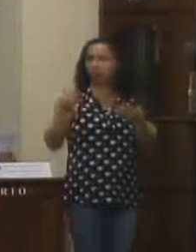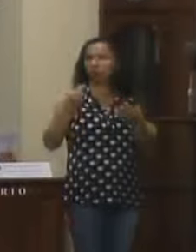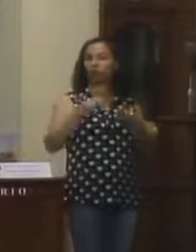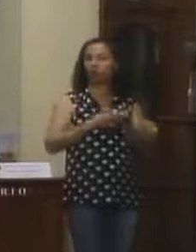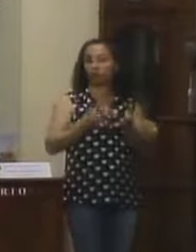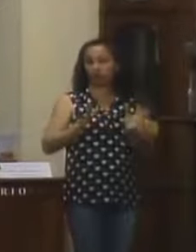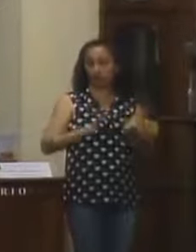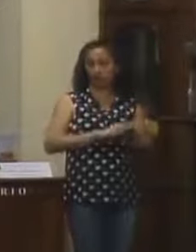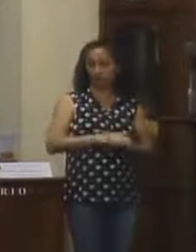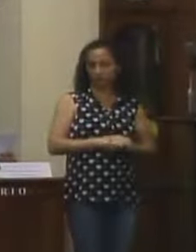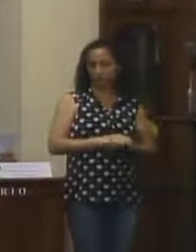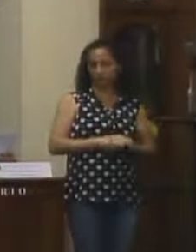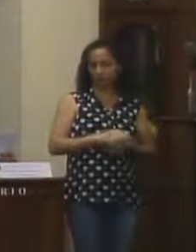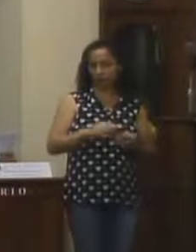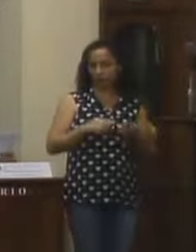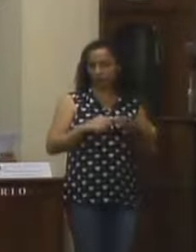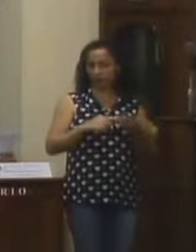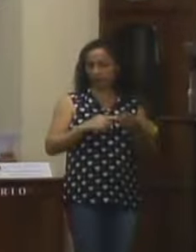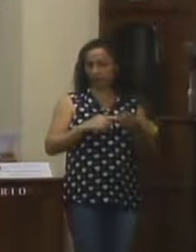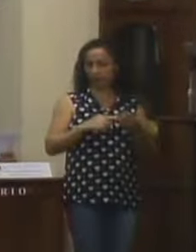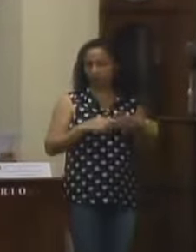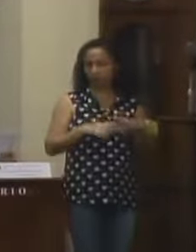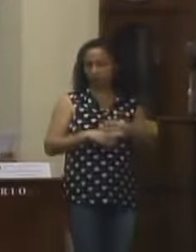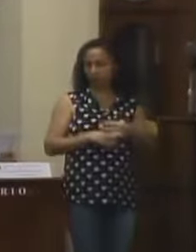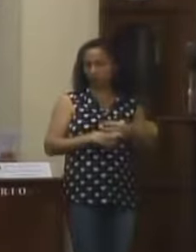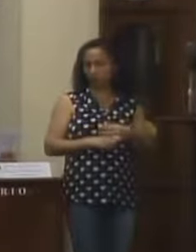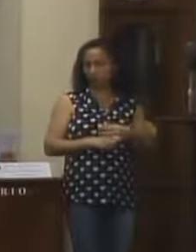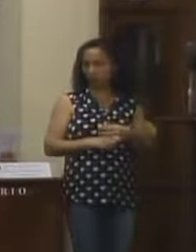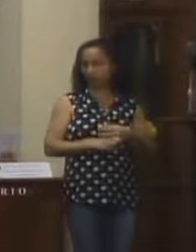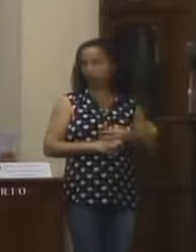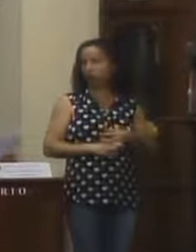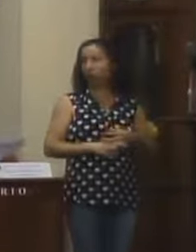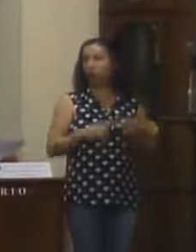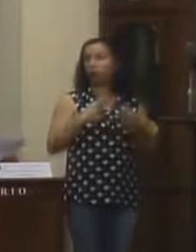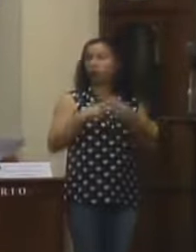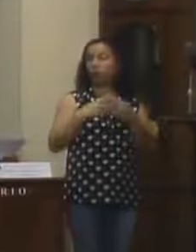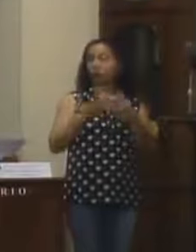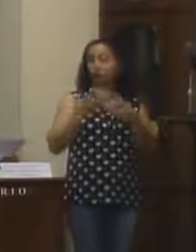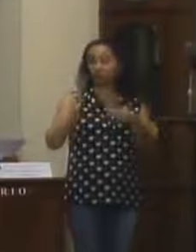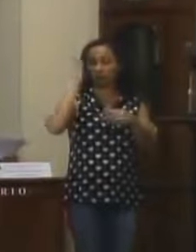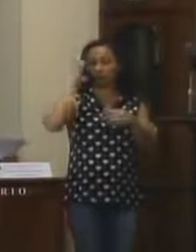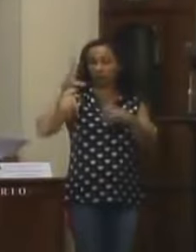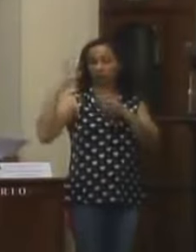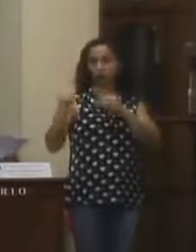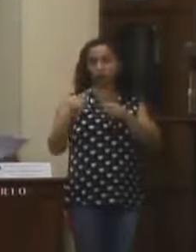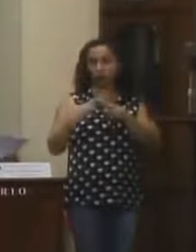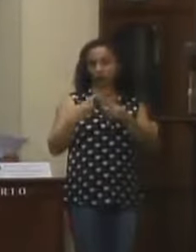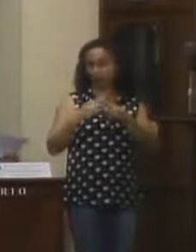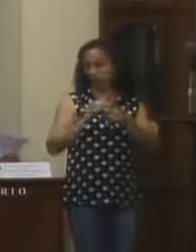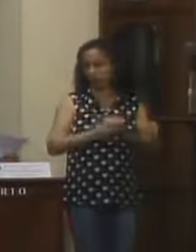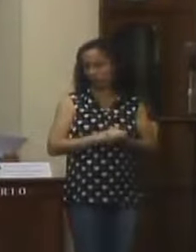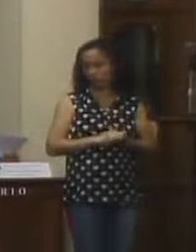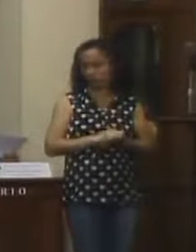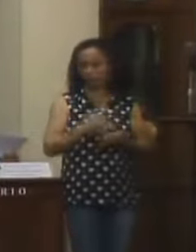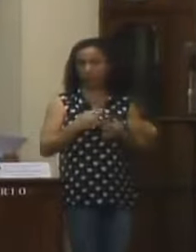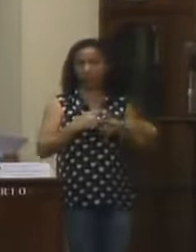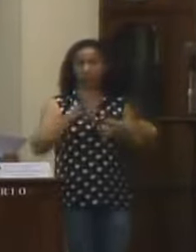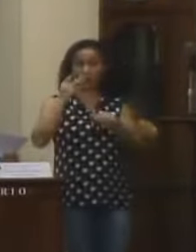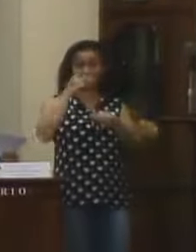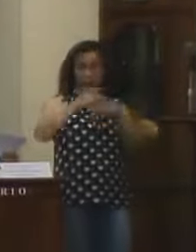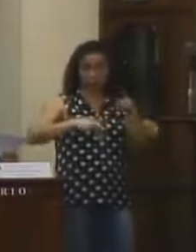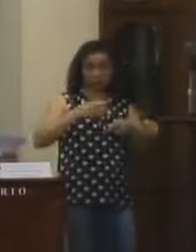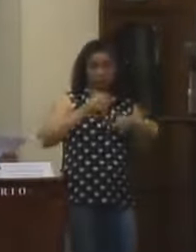fontes governamentais e programas que contemplam os recursos investidos na ampliação da rede de água da cidade? Justificativa. Considerando a expectativa gerada